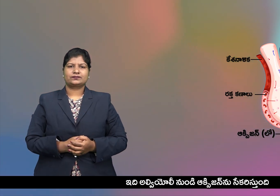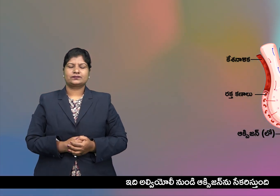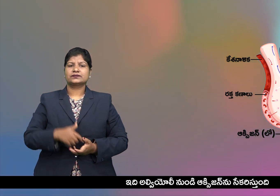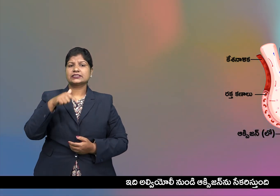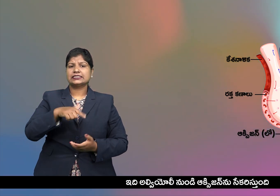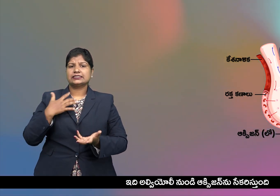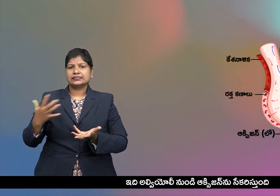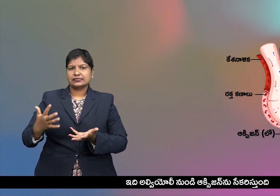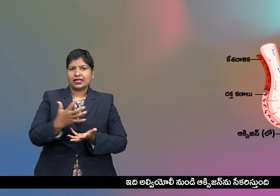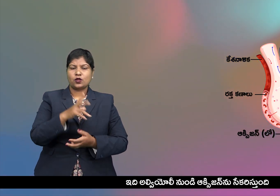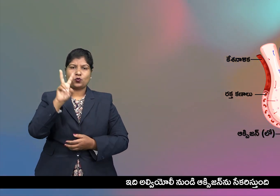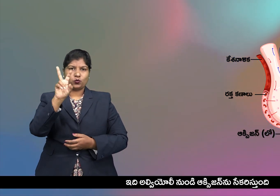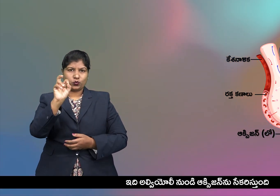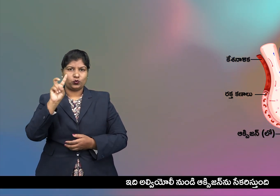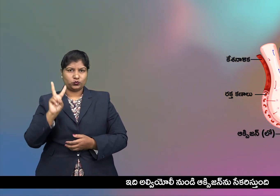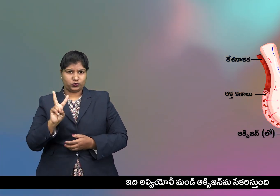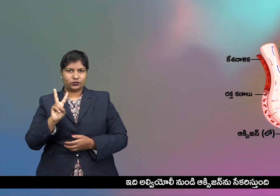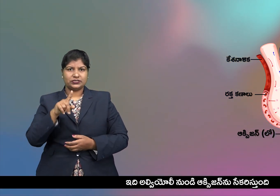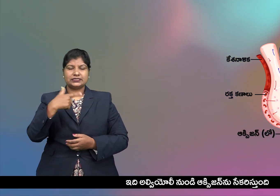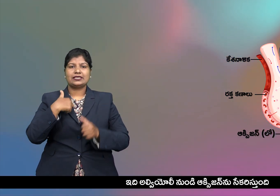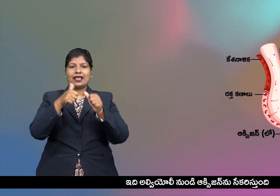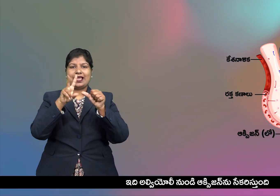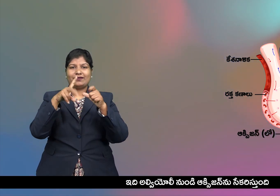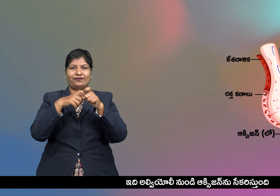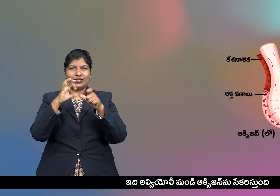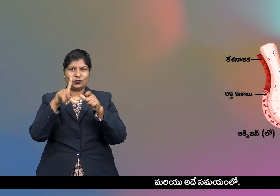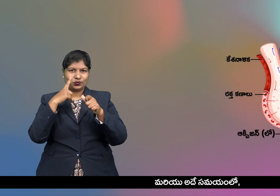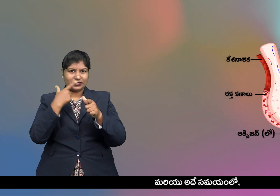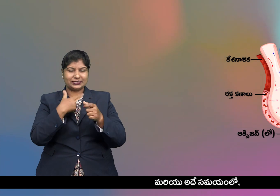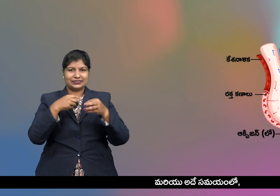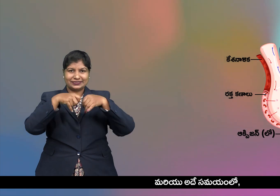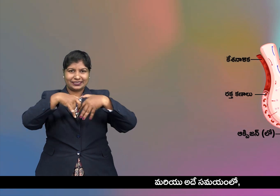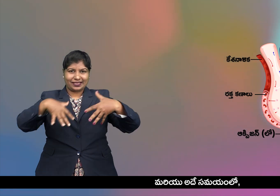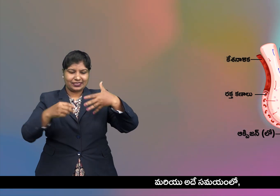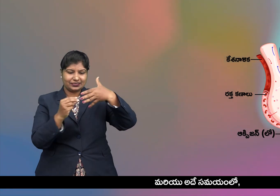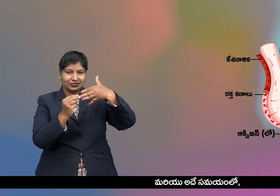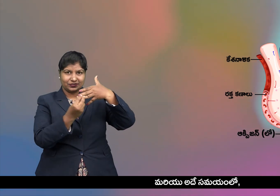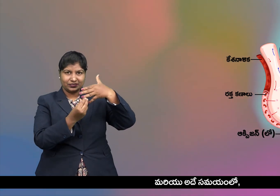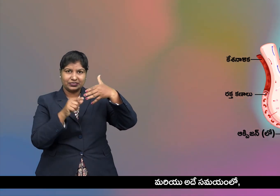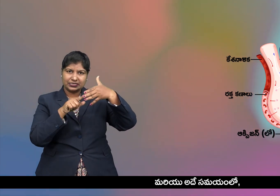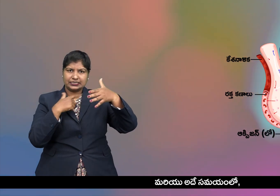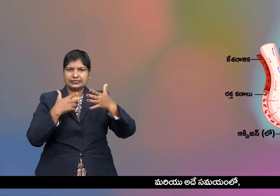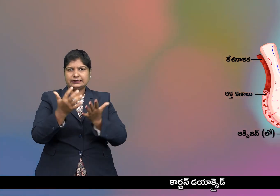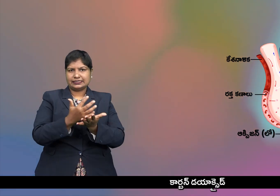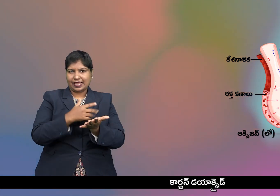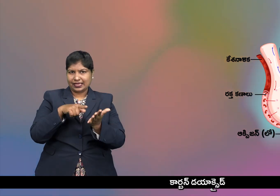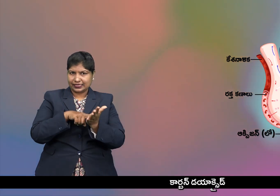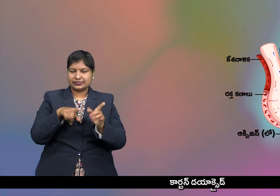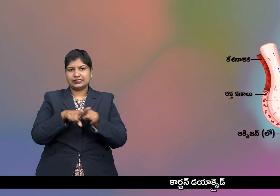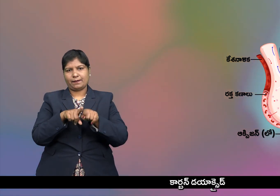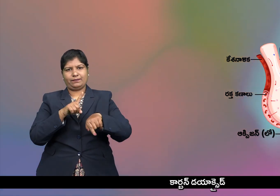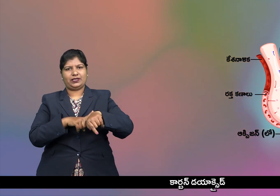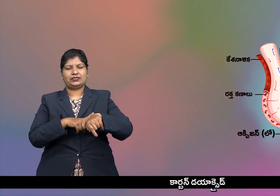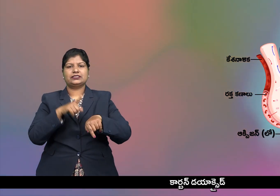ఇది ఆల్వియోలి నుండి ఆక్సిజన్ను సేకరిస్తుంది మరియు అదే సమయంలో